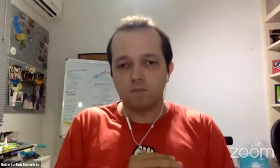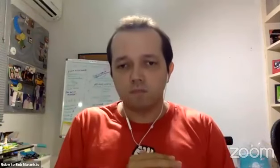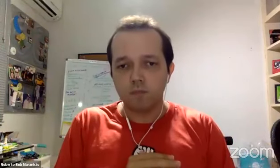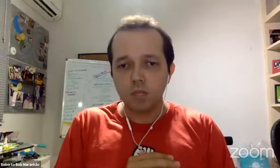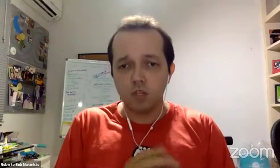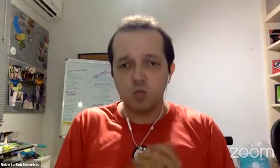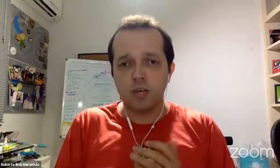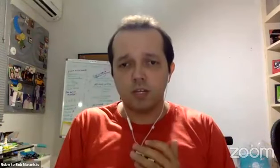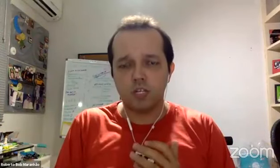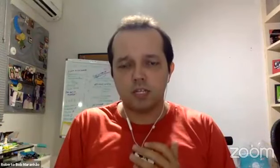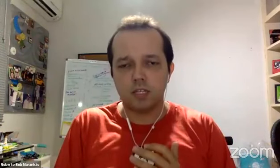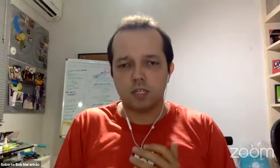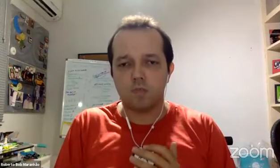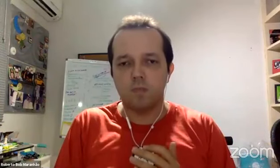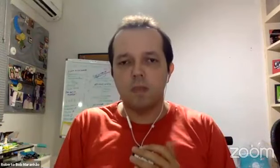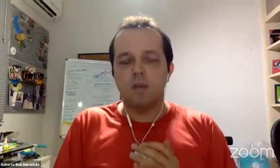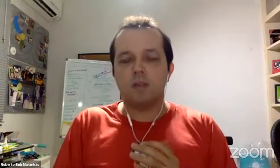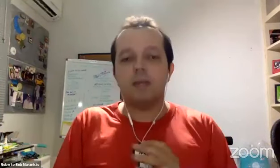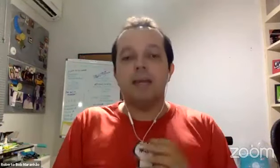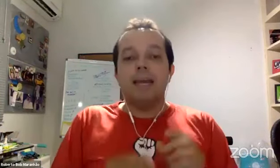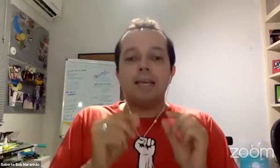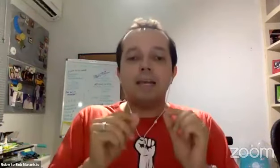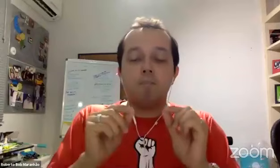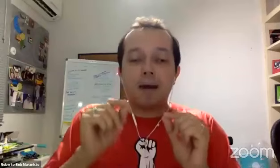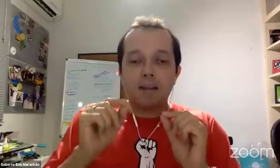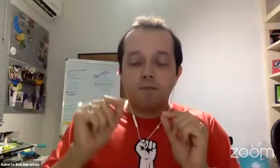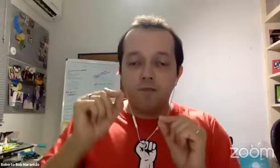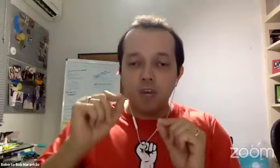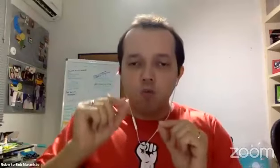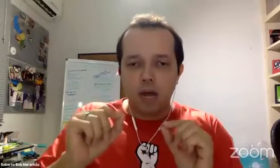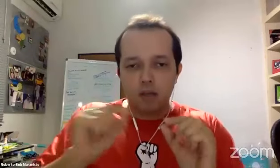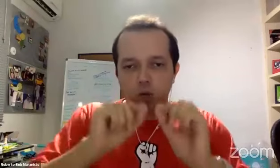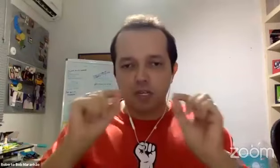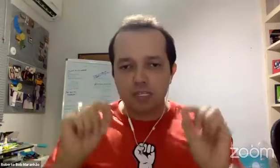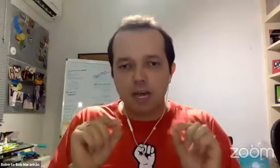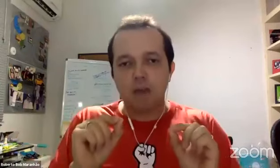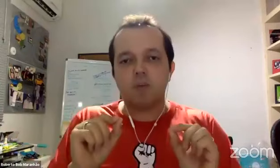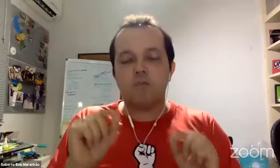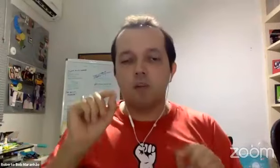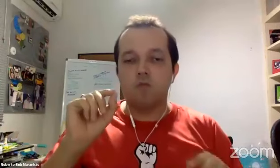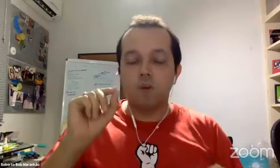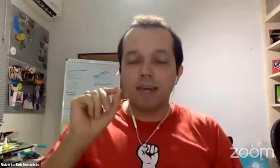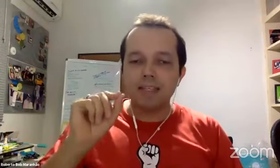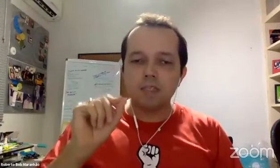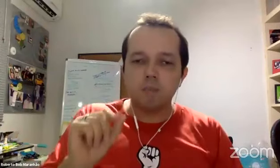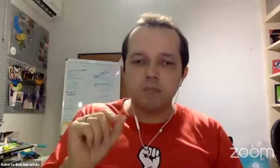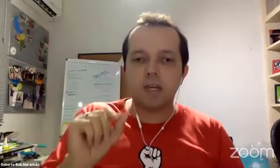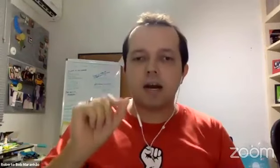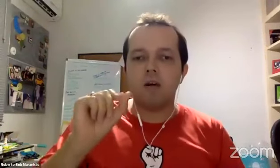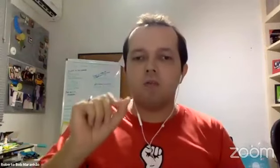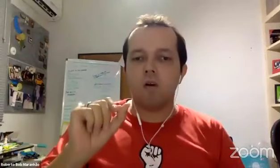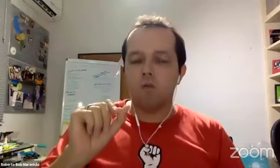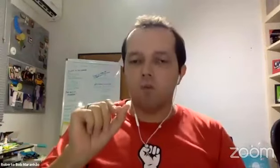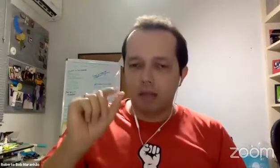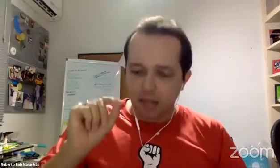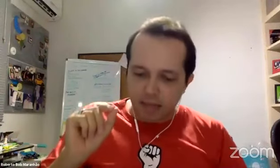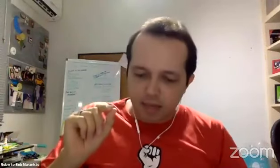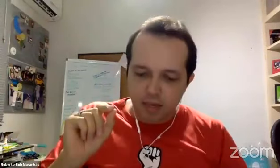articulação de uma rede de atenção, né? E aí, para figurar, só para encerrar a minha fala, eu vou exemplificar